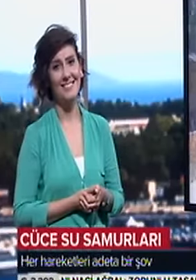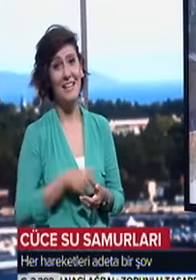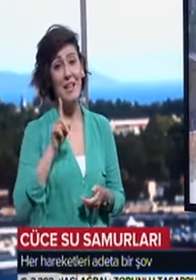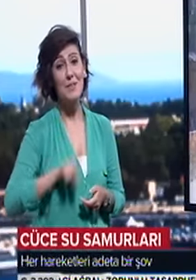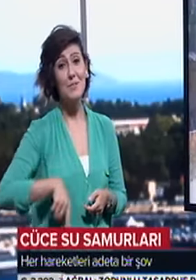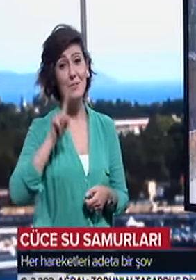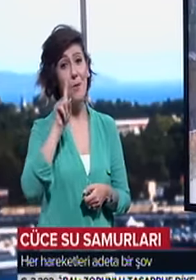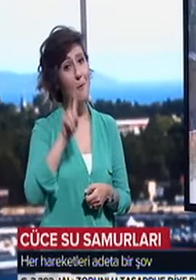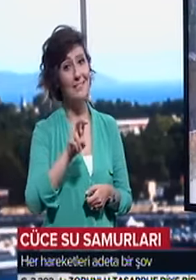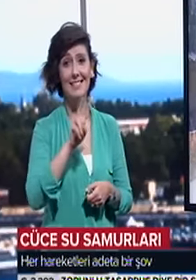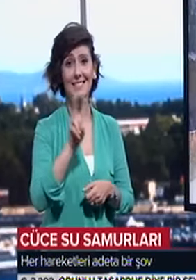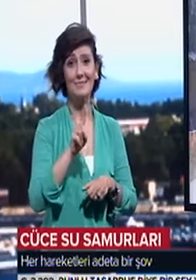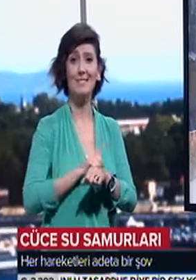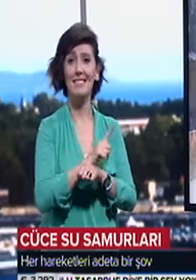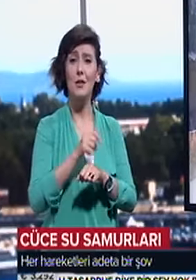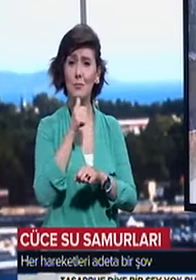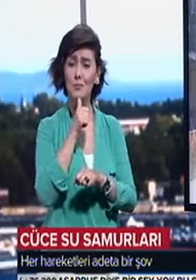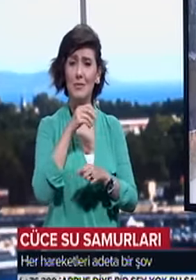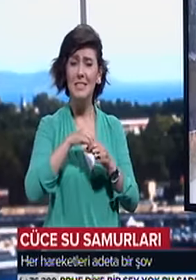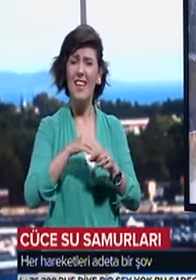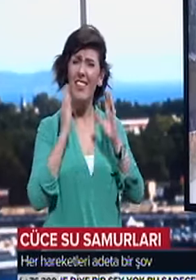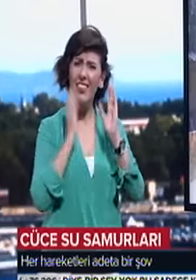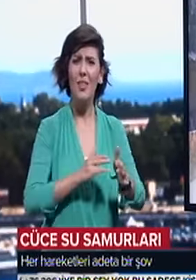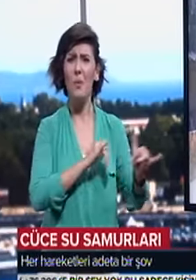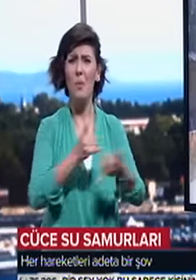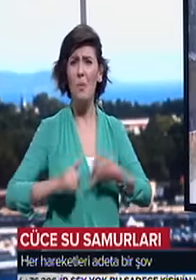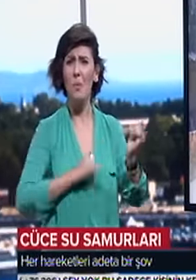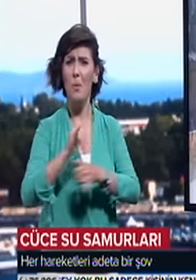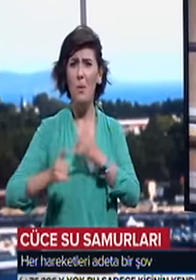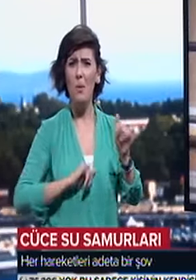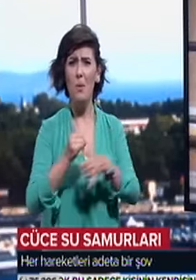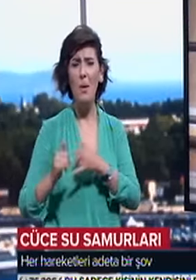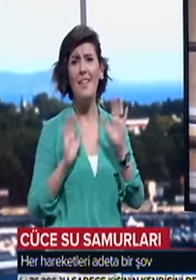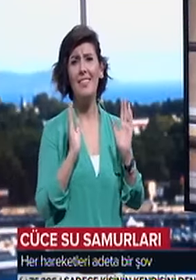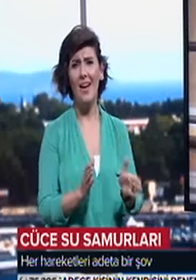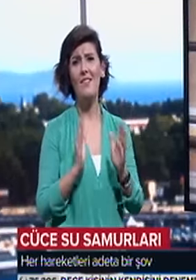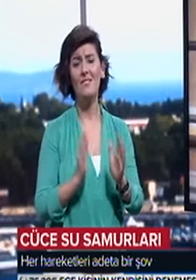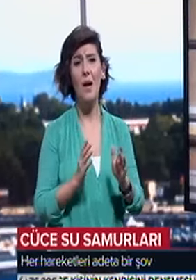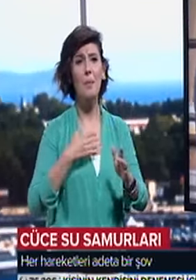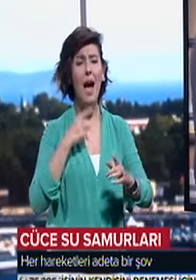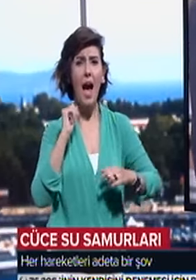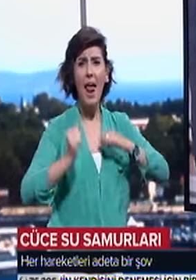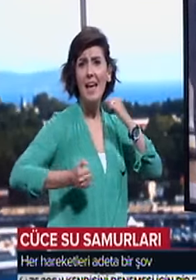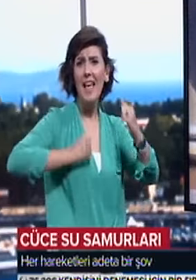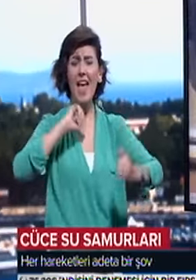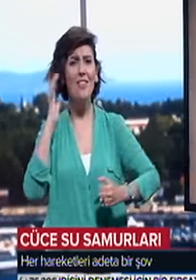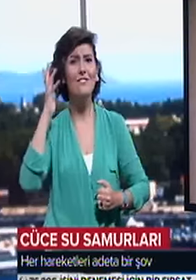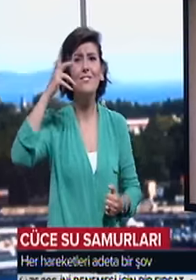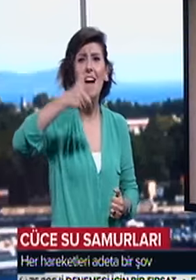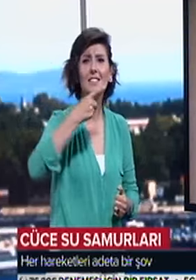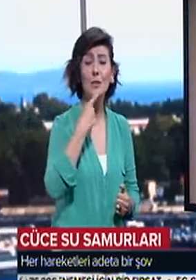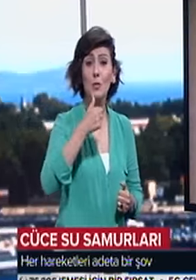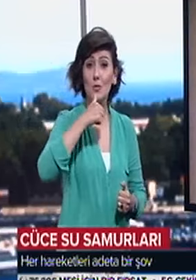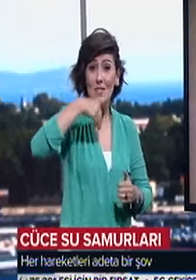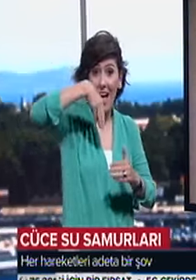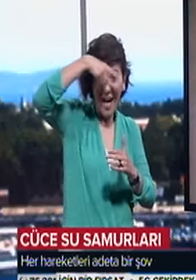Günün 18-20 saatini sürekli suda oynayarak ve kütükler arasında gidip gelmekle geçiriyorlar. Akrobatik hareketleri çok fazla olduğu için özellikle